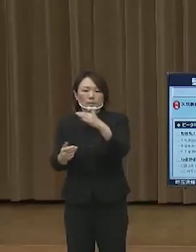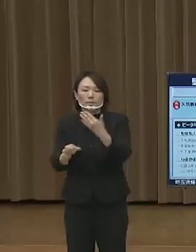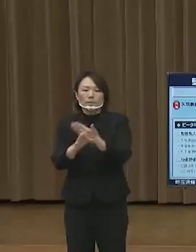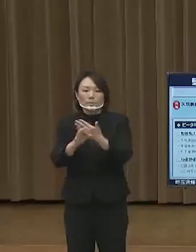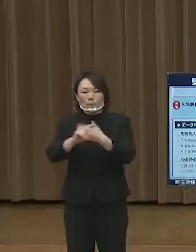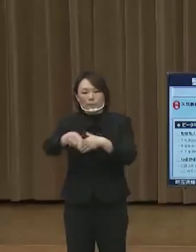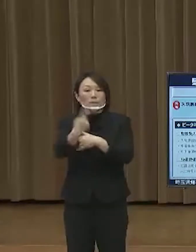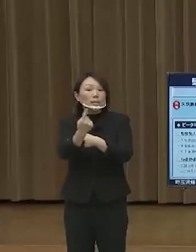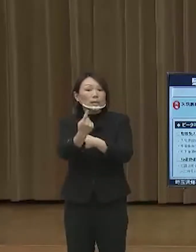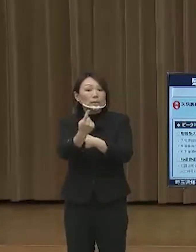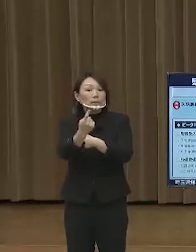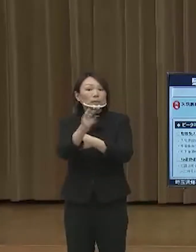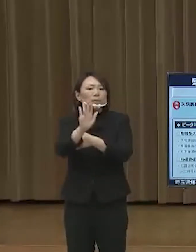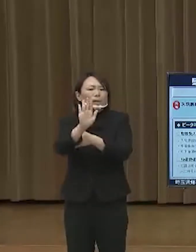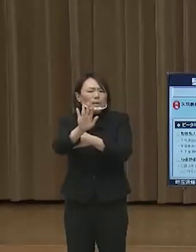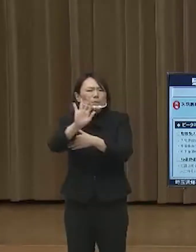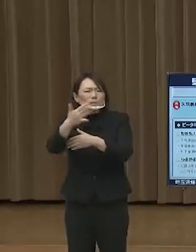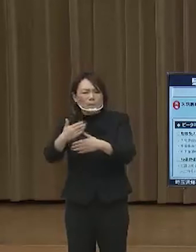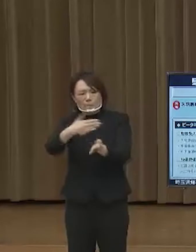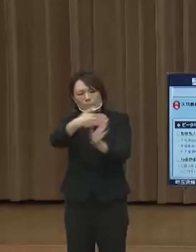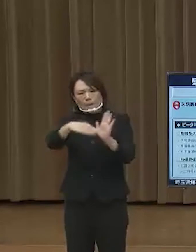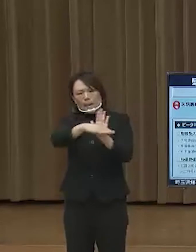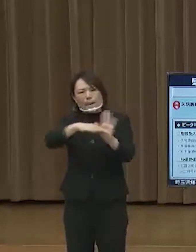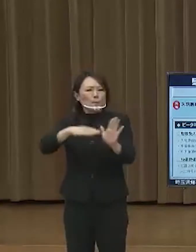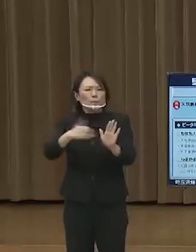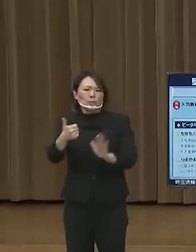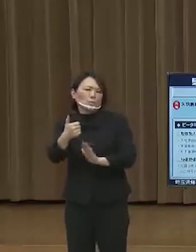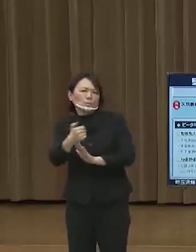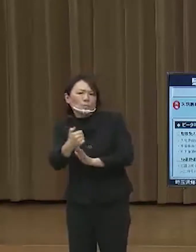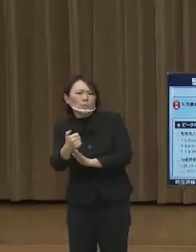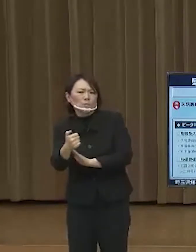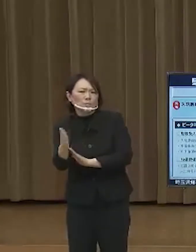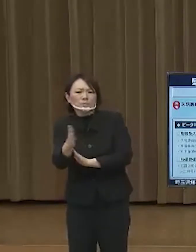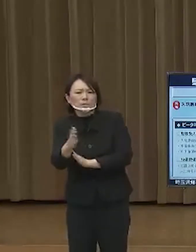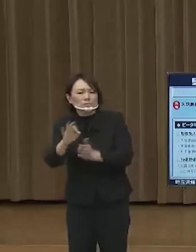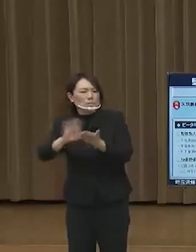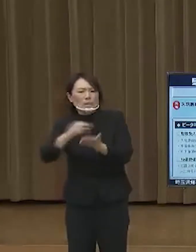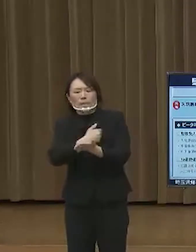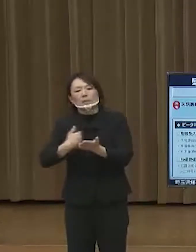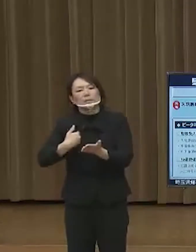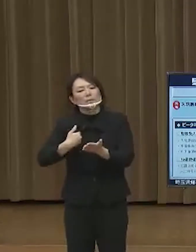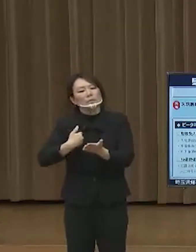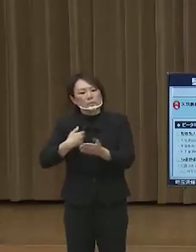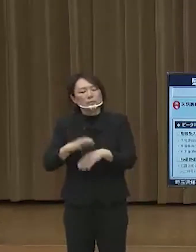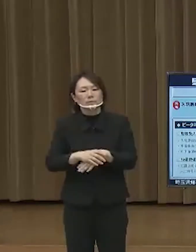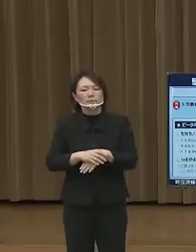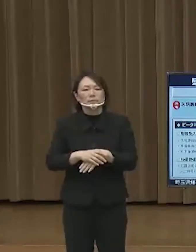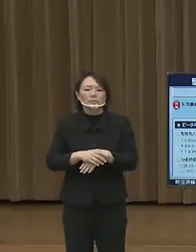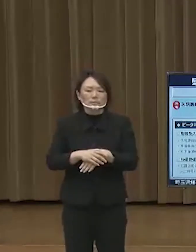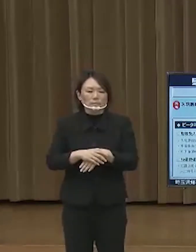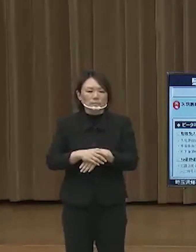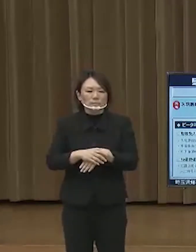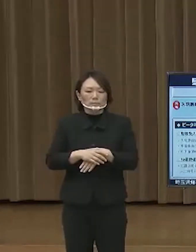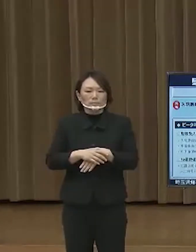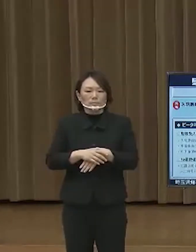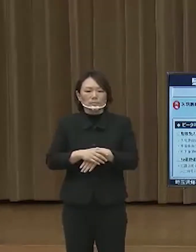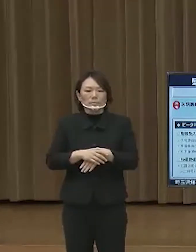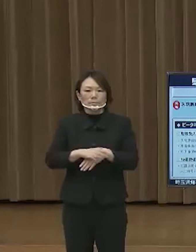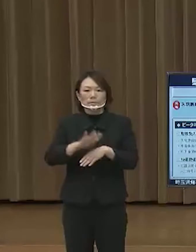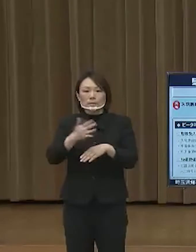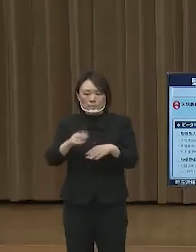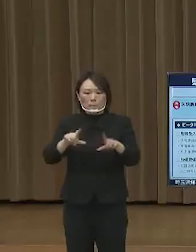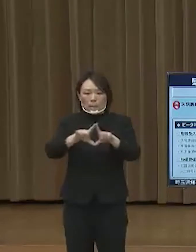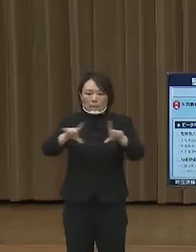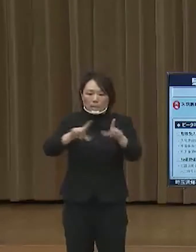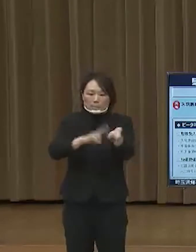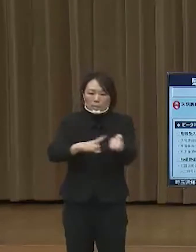50しか使えない、半分しか使えない、こういったその状況がまあ見られました。ところがそれを一般病棟を回復させてこちら